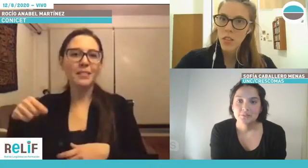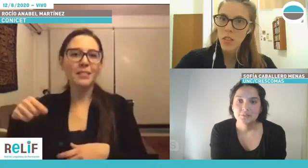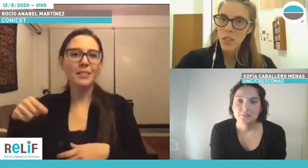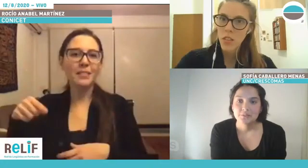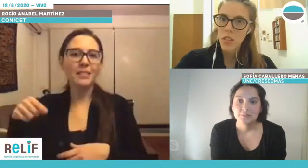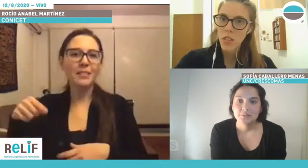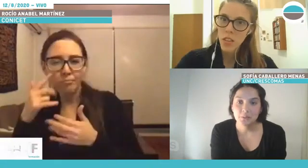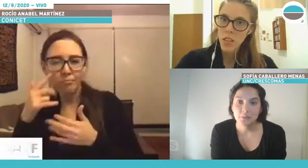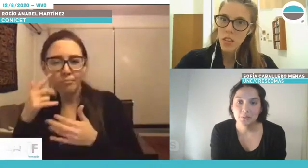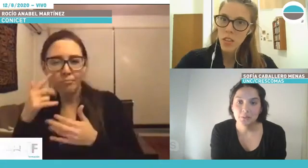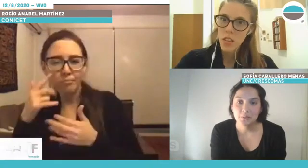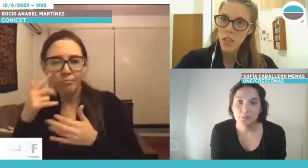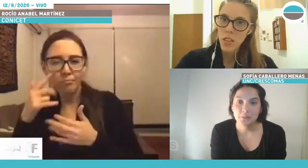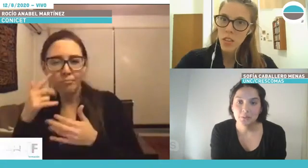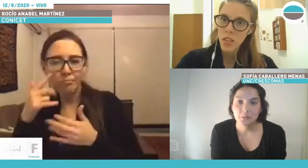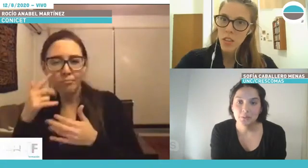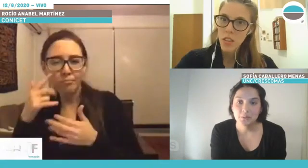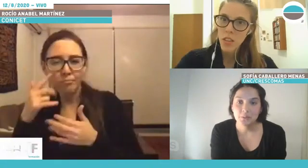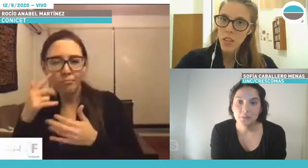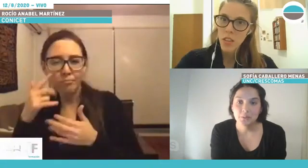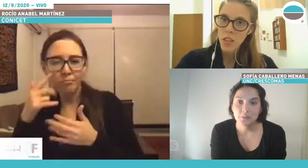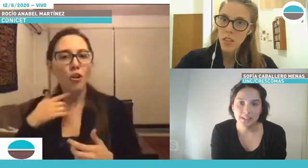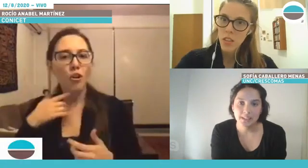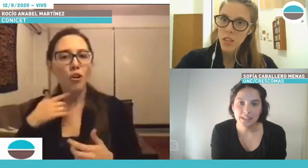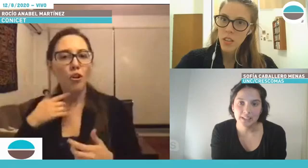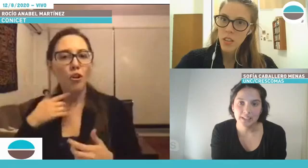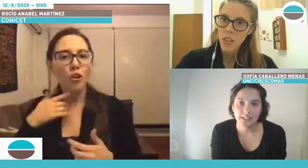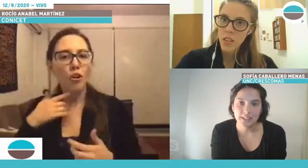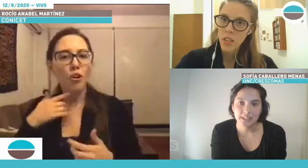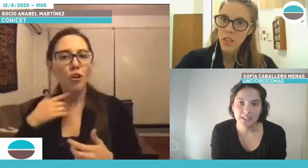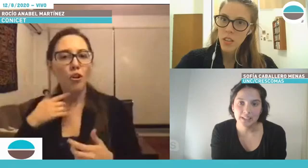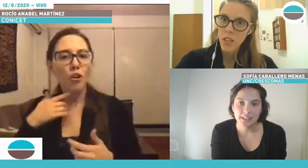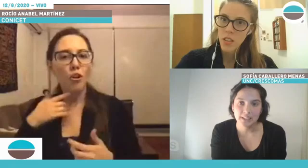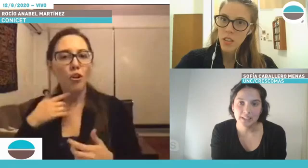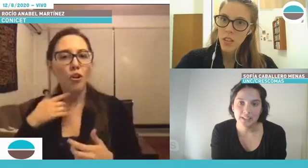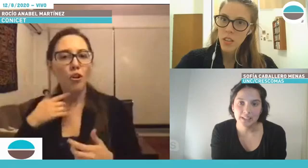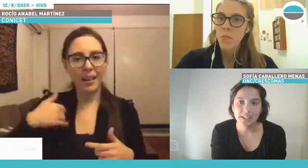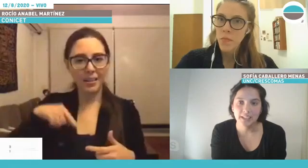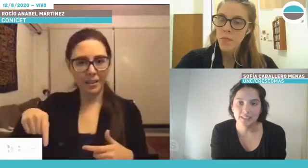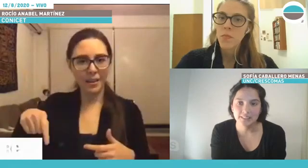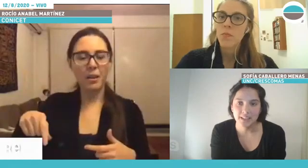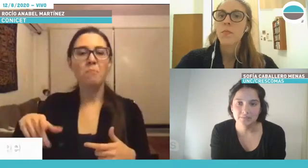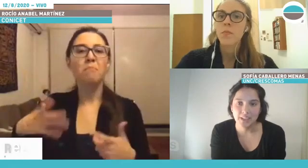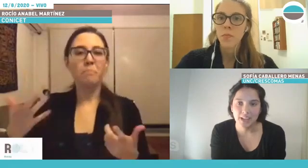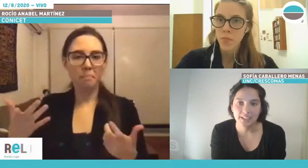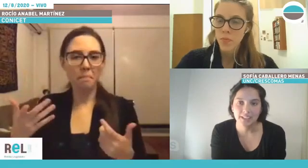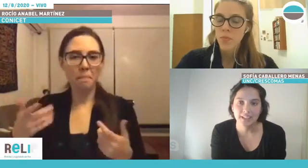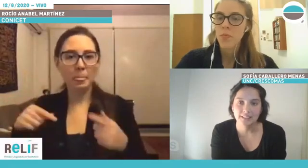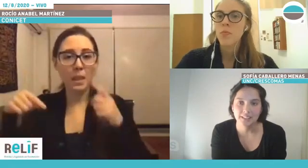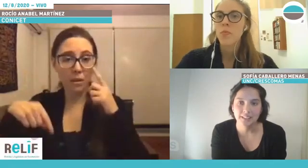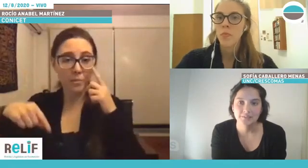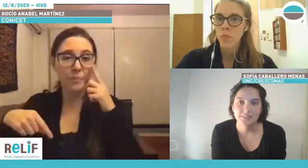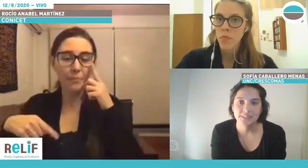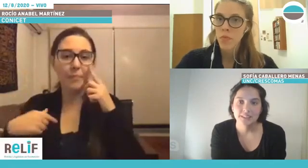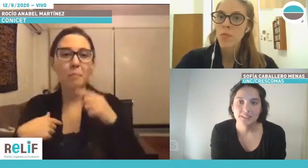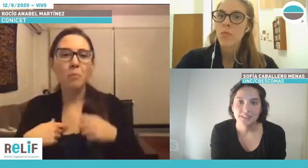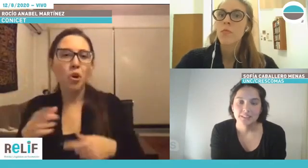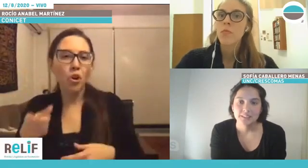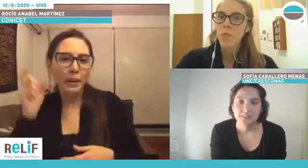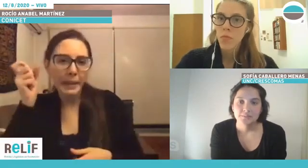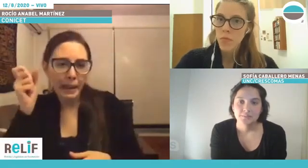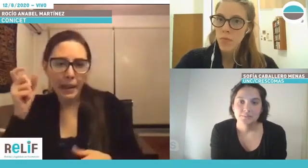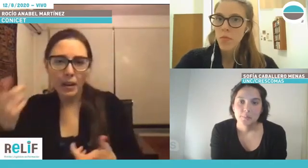vez que una persona investigó el tema del sistema fonológico de la LSA, acá en Argentina.